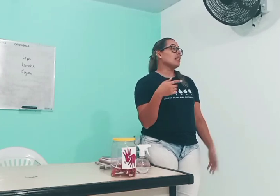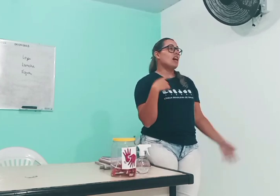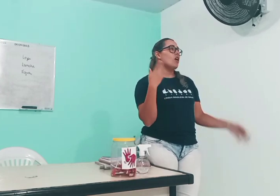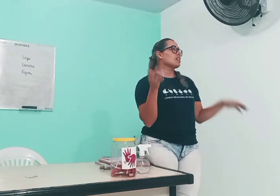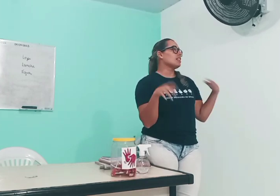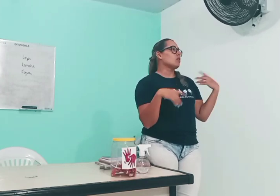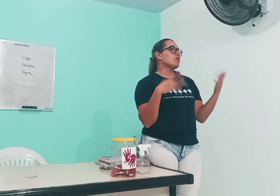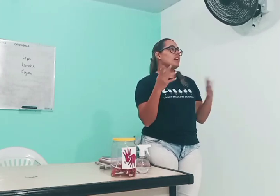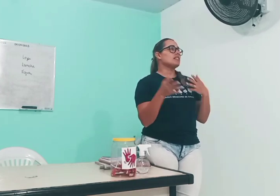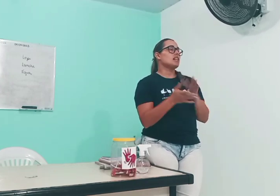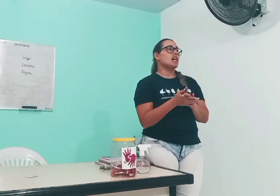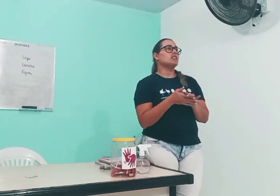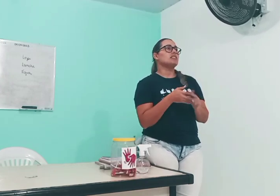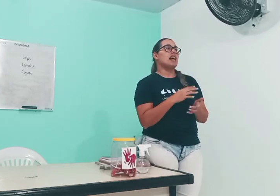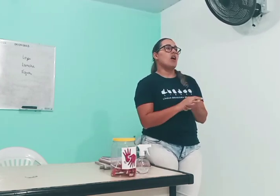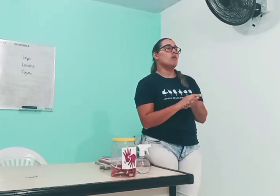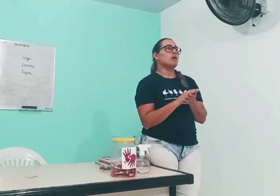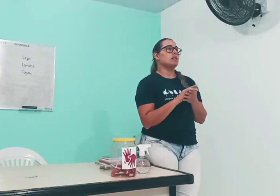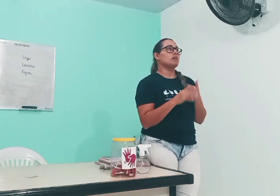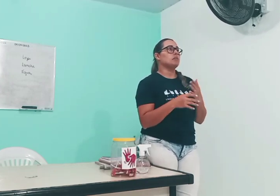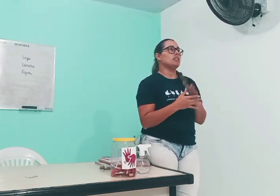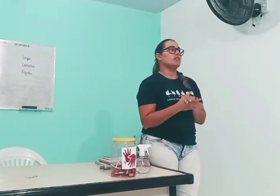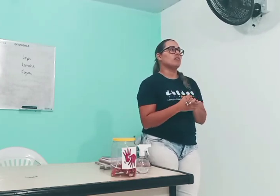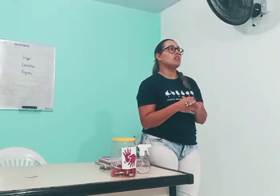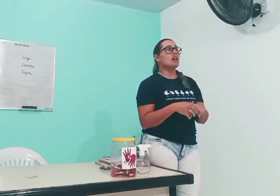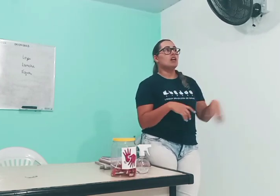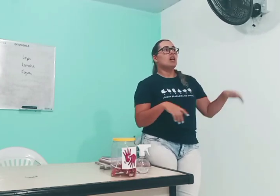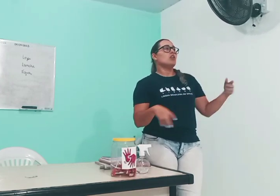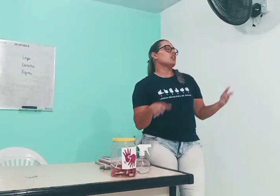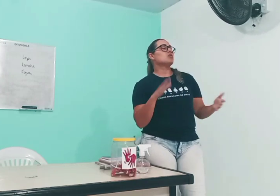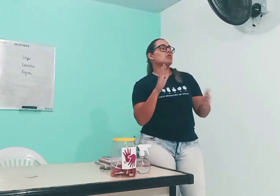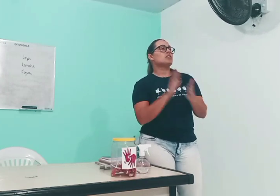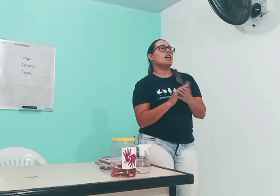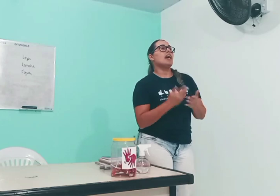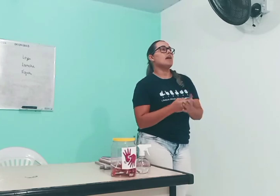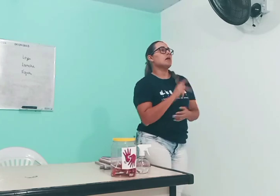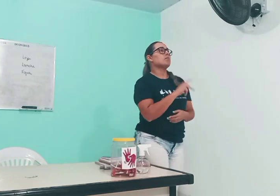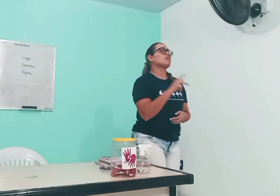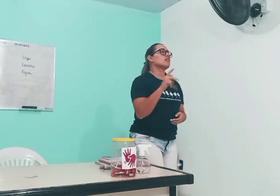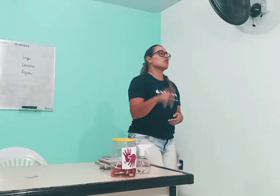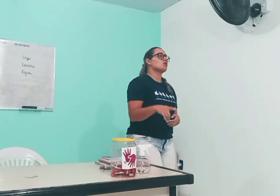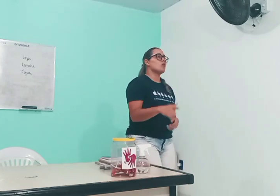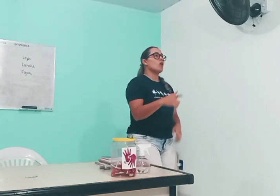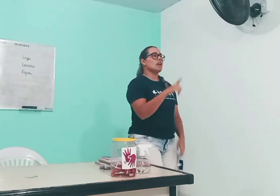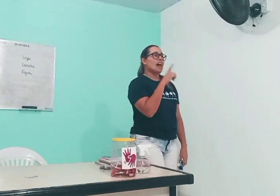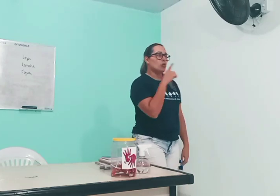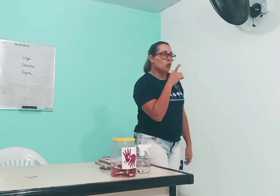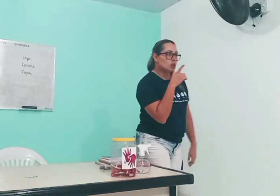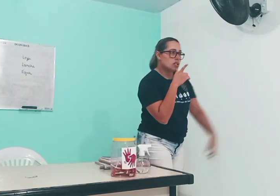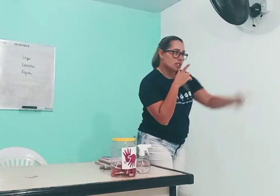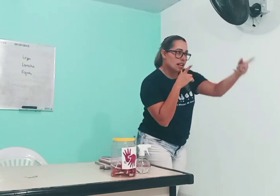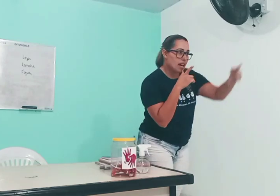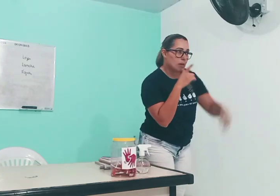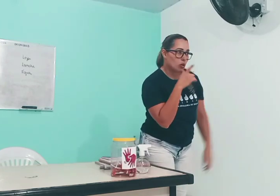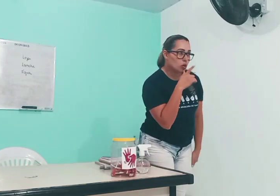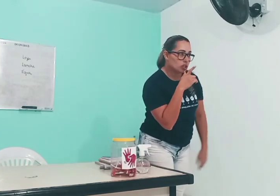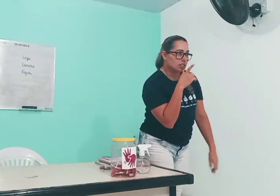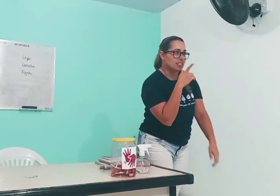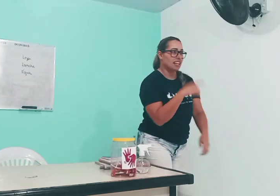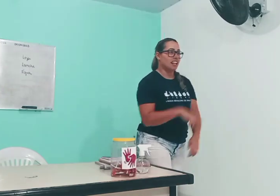na hora que você está conversando e tal, uma amiga minha falou, não, eu já estudei, minha professora, a Lúcia, você lembra a Lúcia, né?